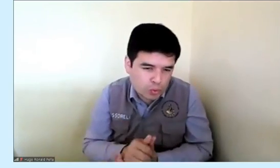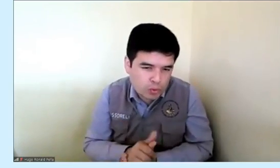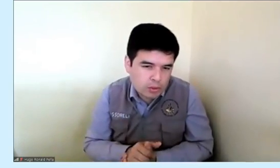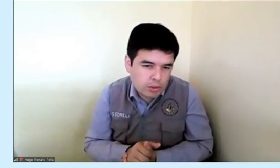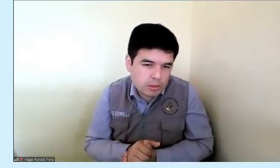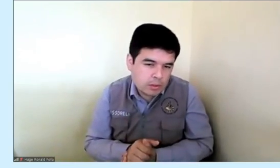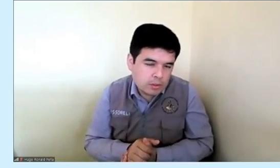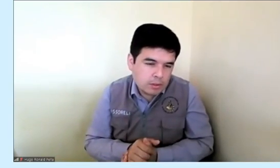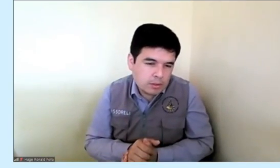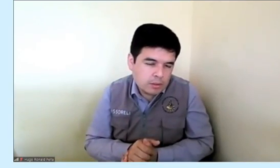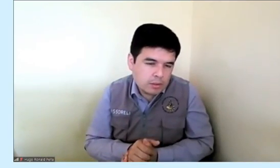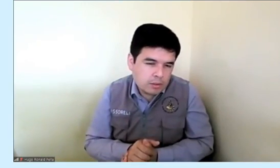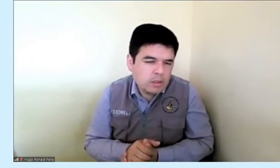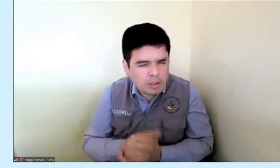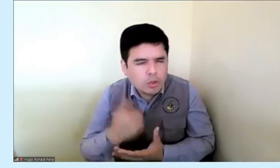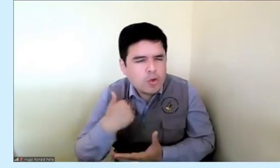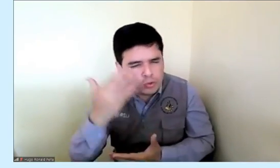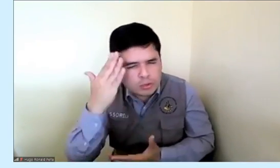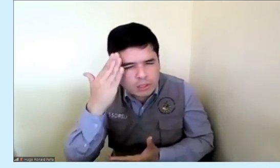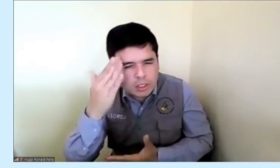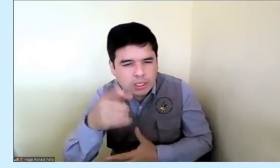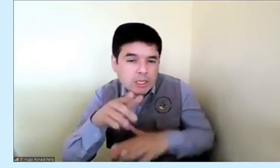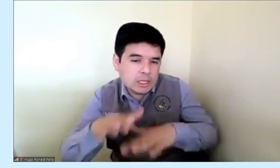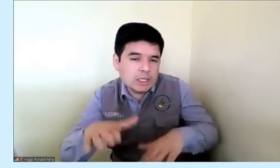¿Qué hacen? ¿Qué haces tú?